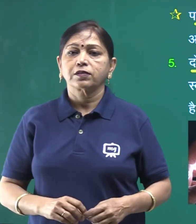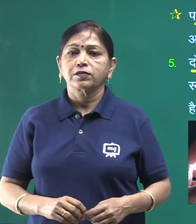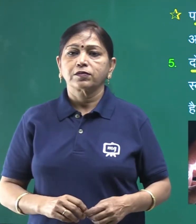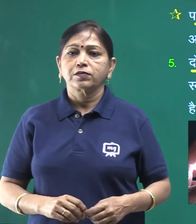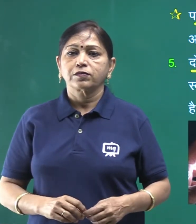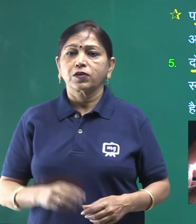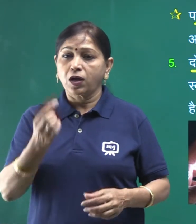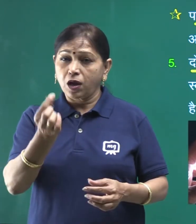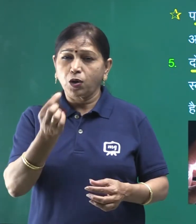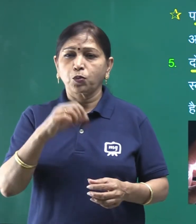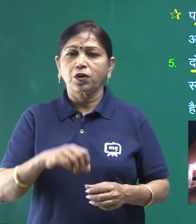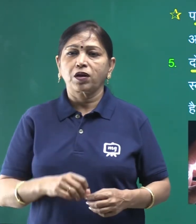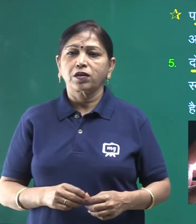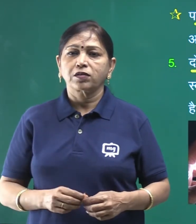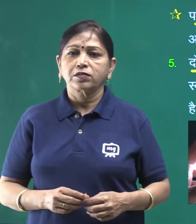कणों का